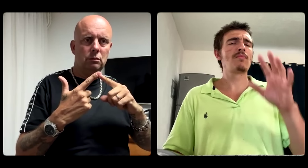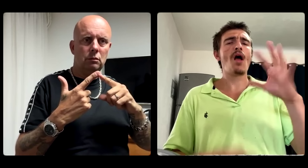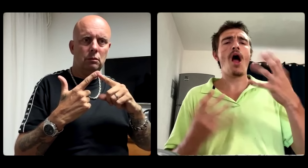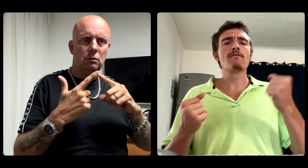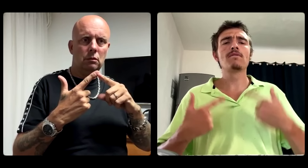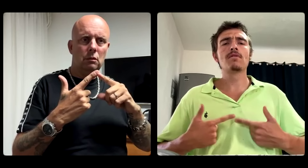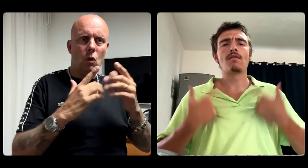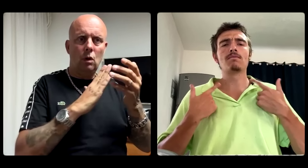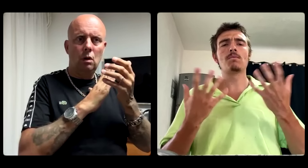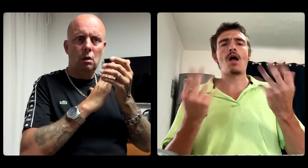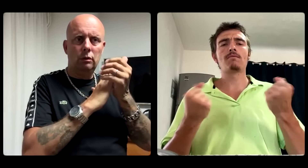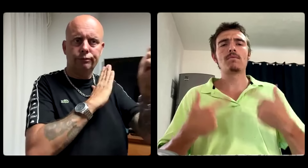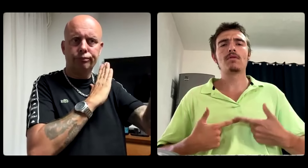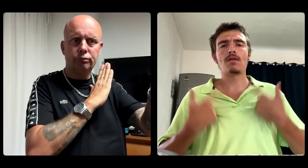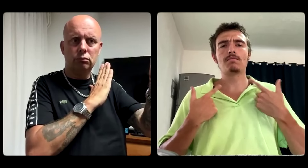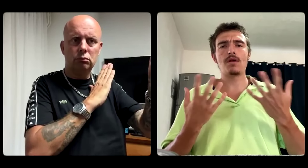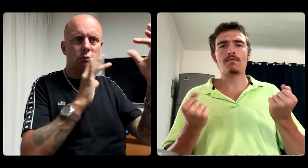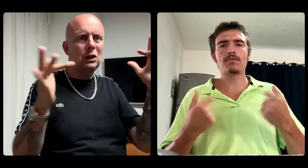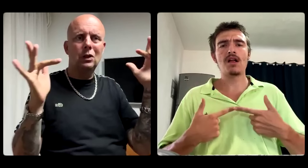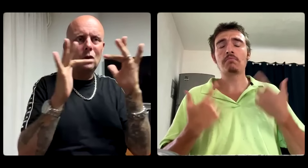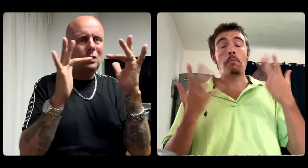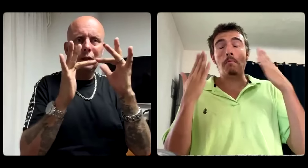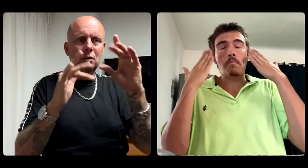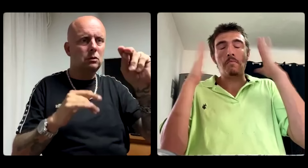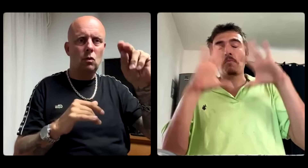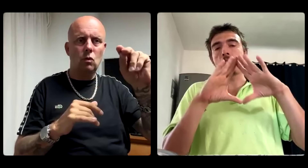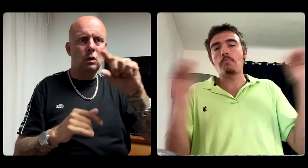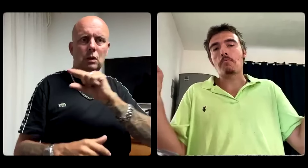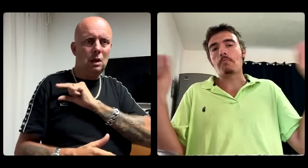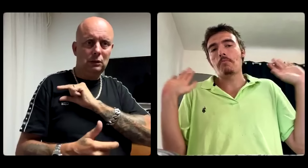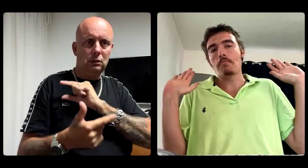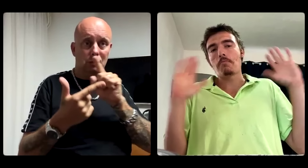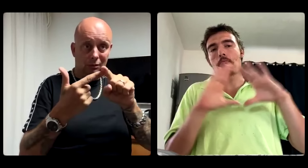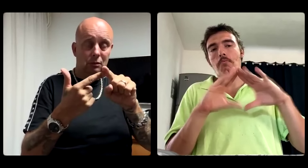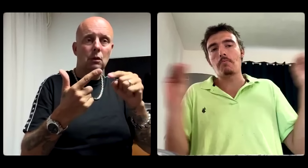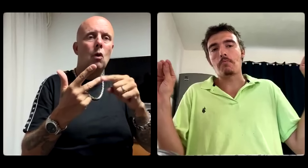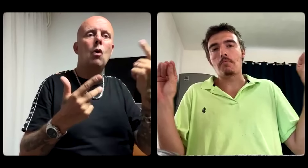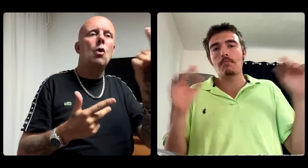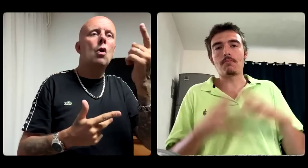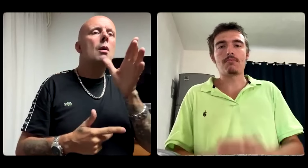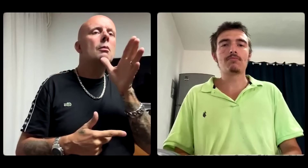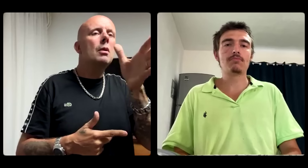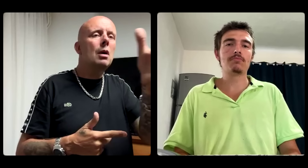Dus wat is jouw bodycount dan? Want jij zei 4, maar dat is dan niet je bodycount.